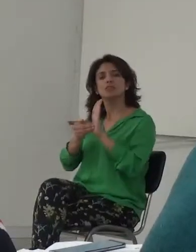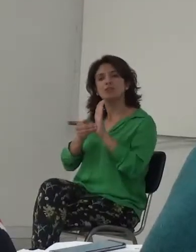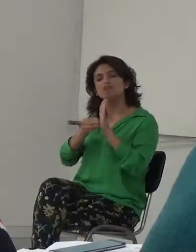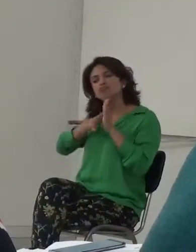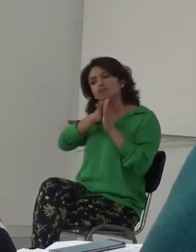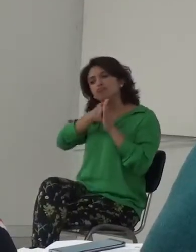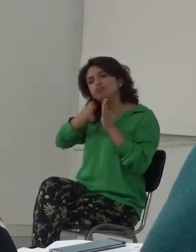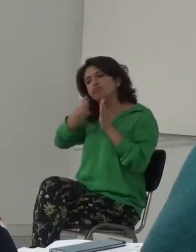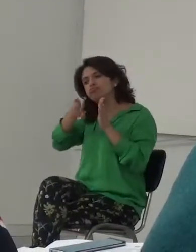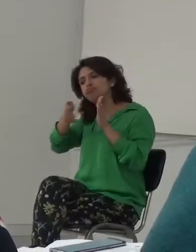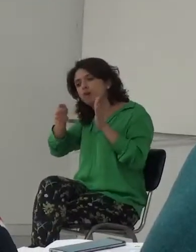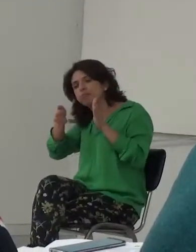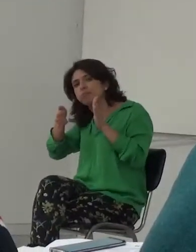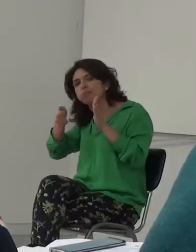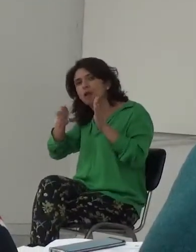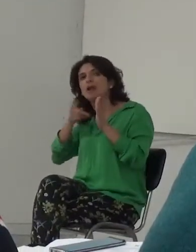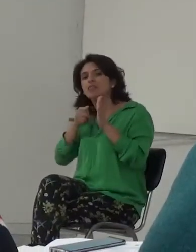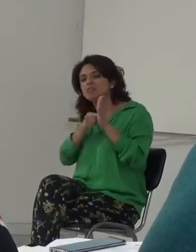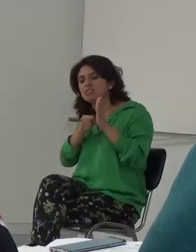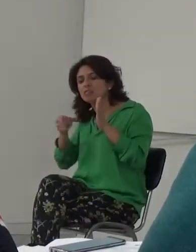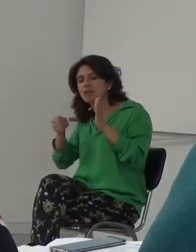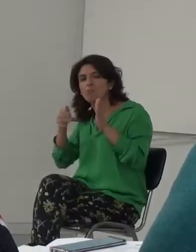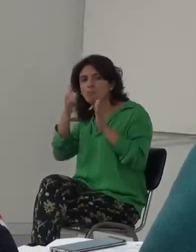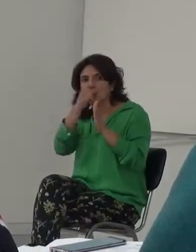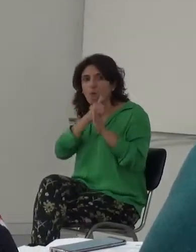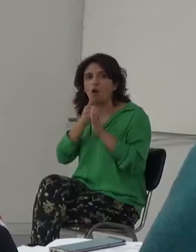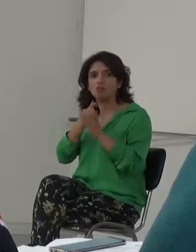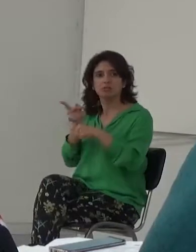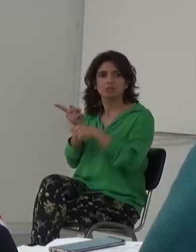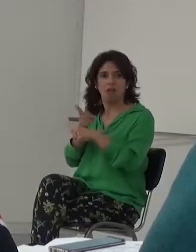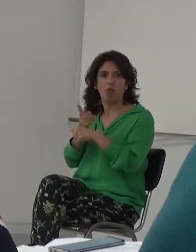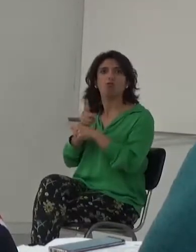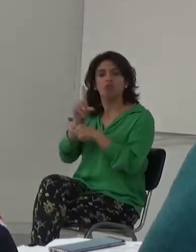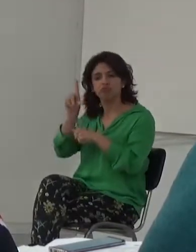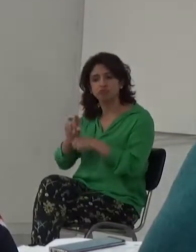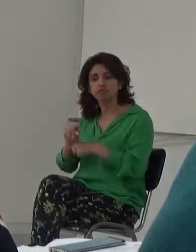menos tiempo de extensión en cuanto a segundos.